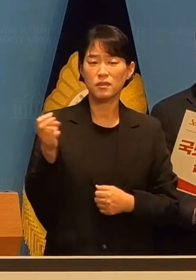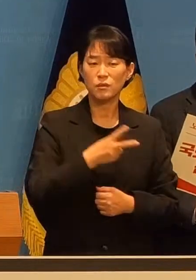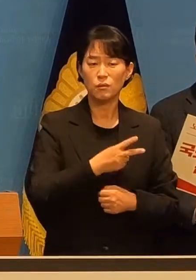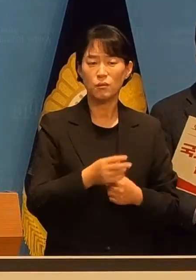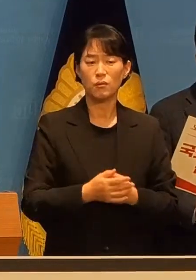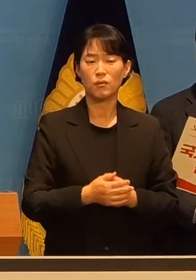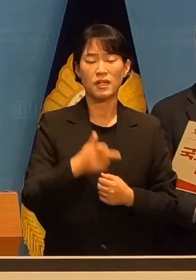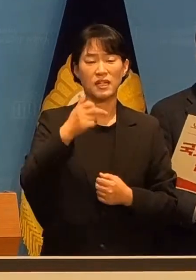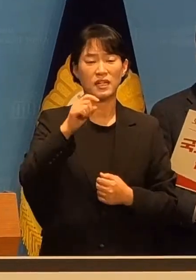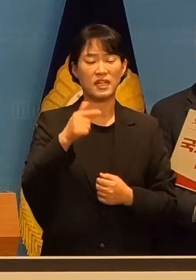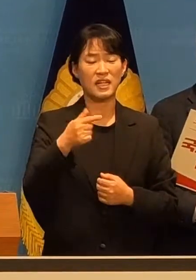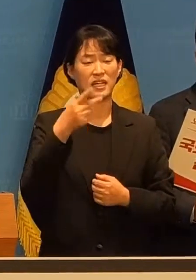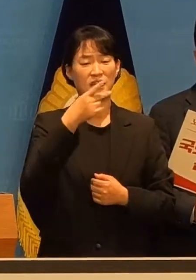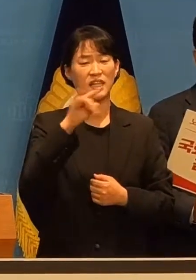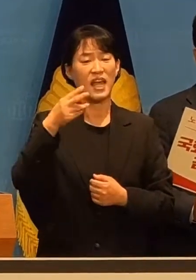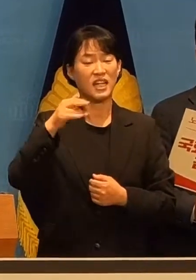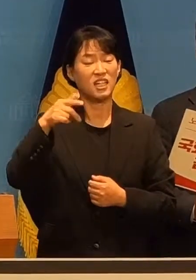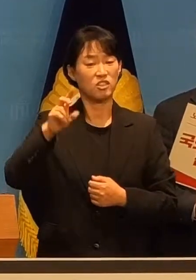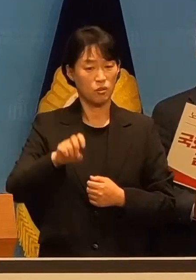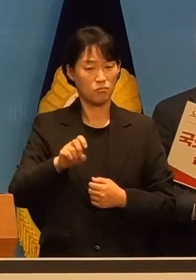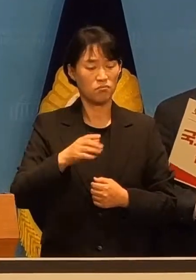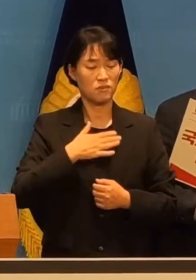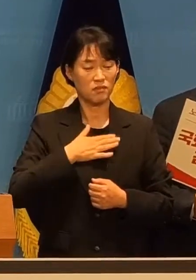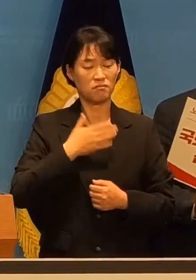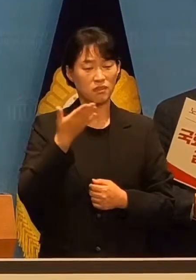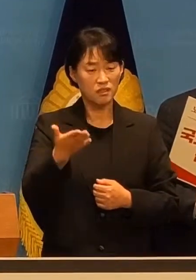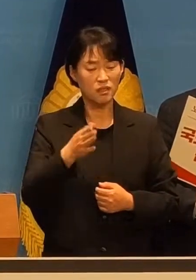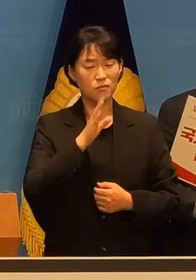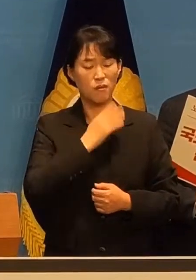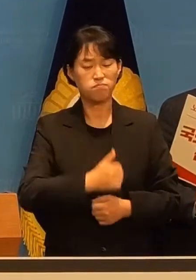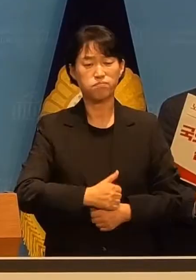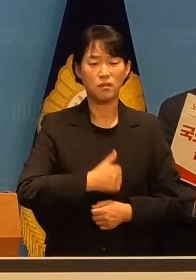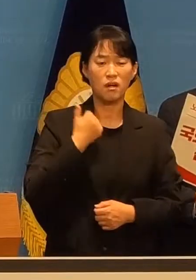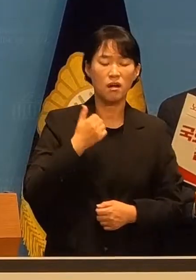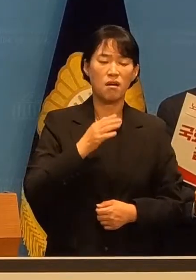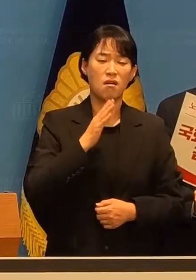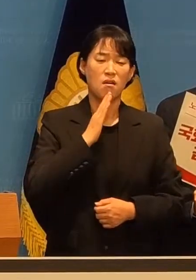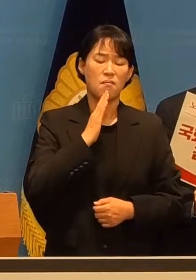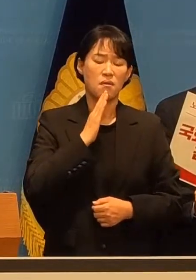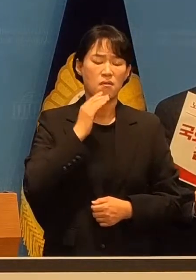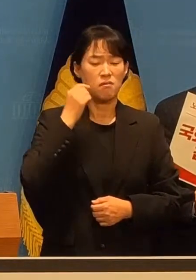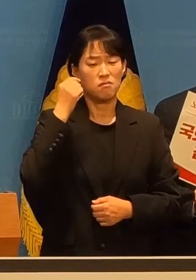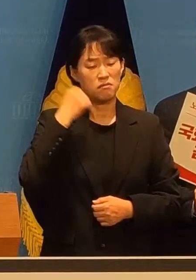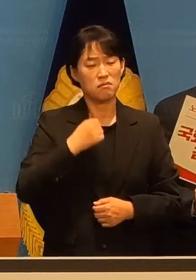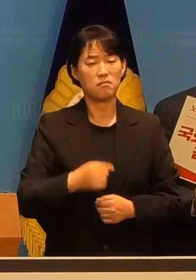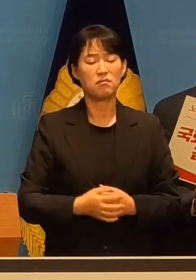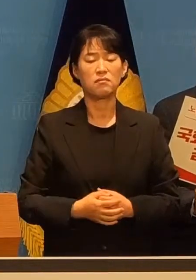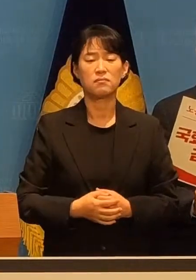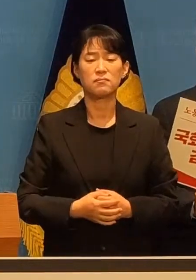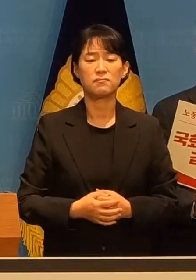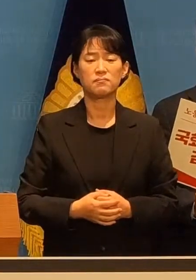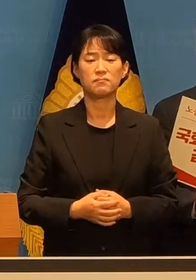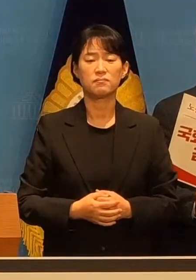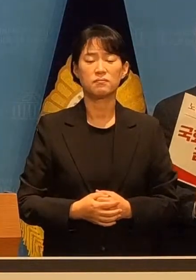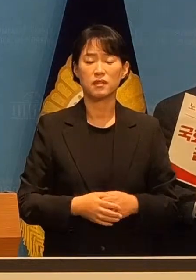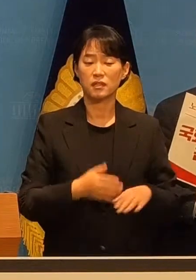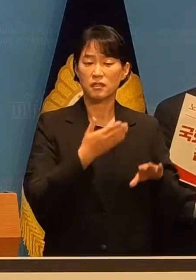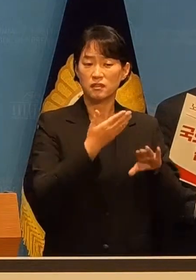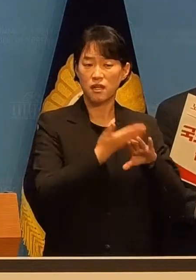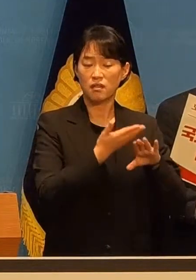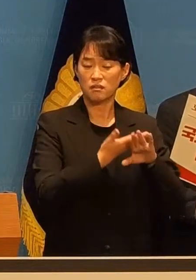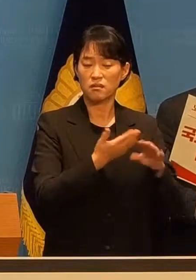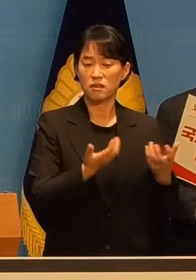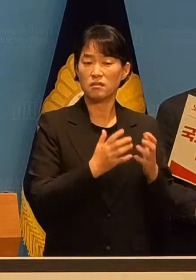칸 대리점, 저는 당신들에게도 분노를 넘어 분노를 느낍니다. 다른